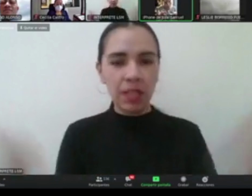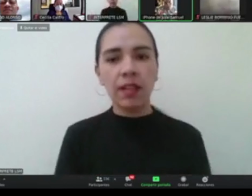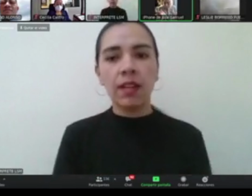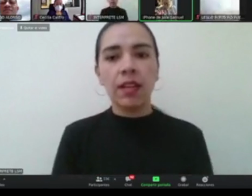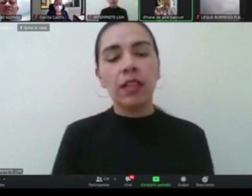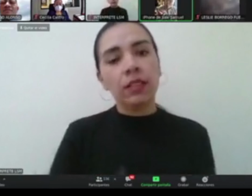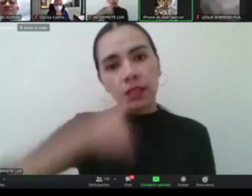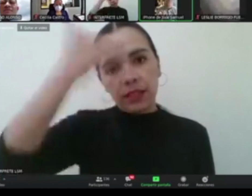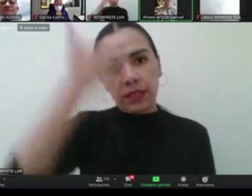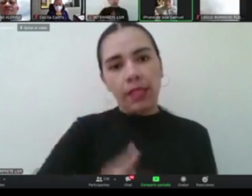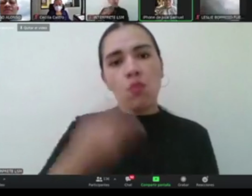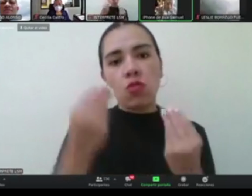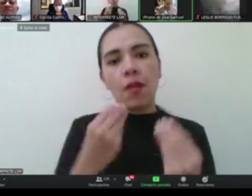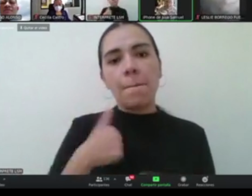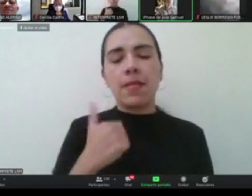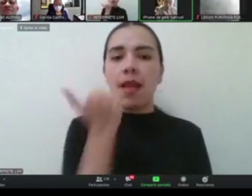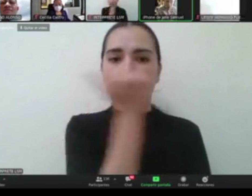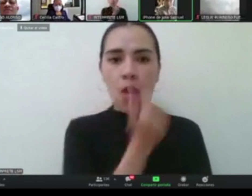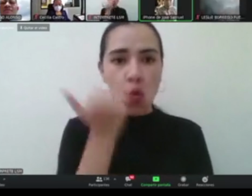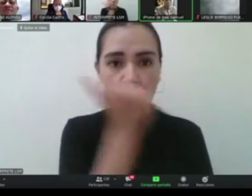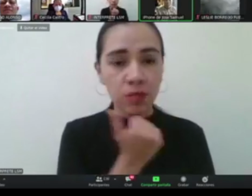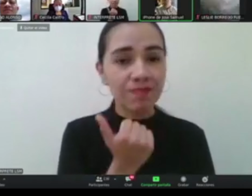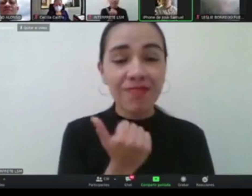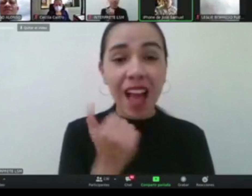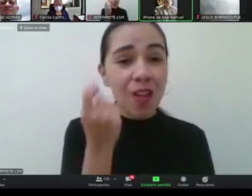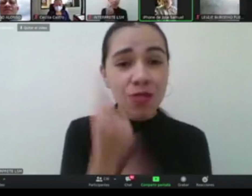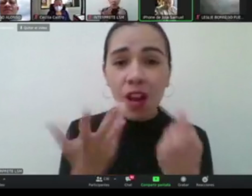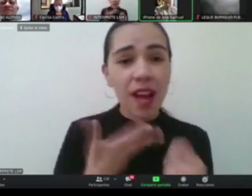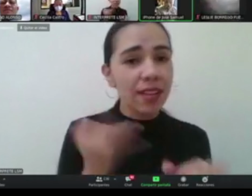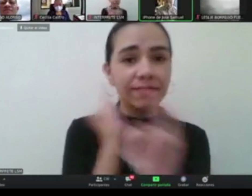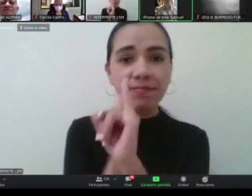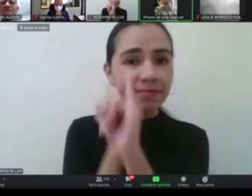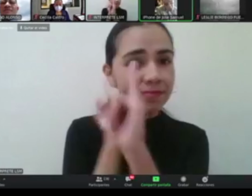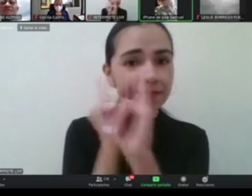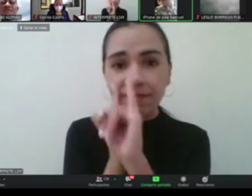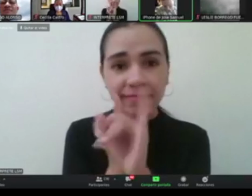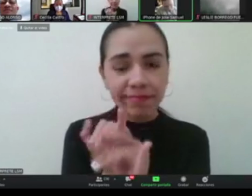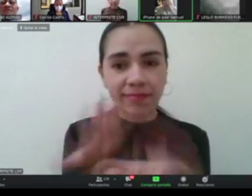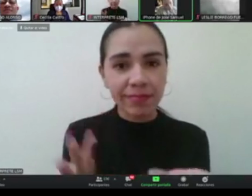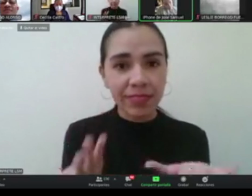muchos de mis estudiantes que ni siquiera tienen conexión a internet, y yo haciendo clases virtuales,